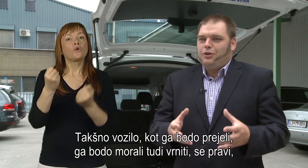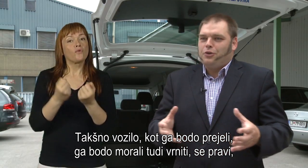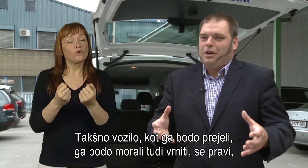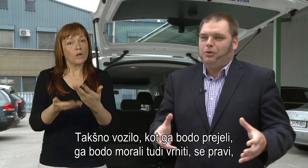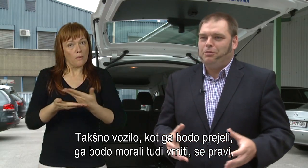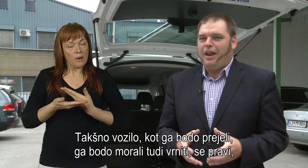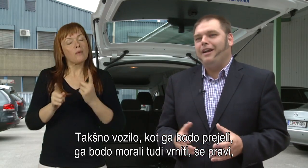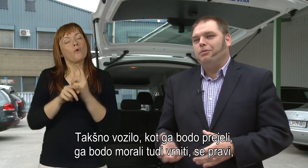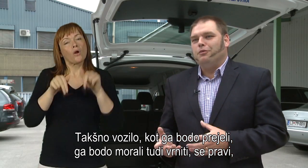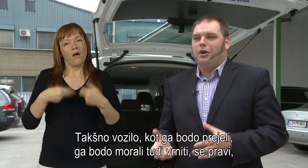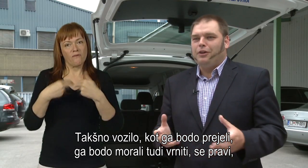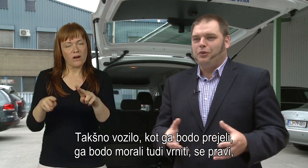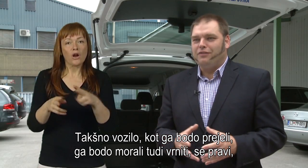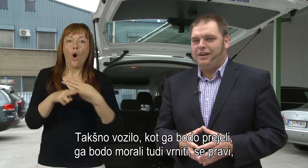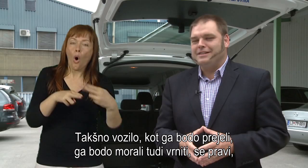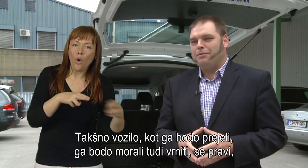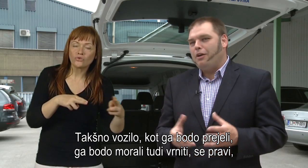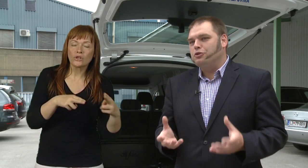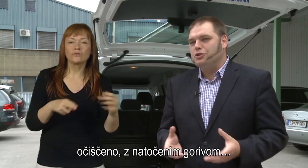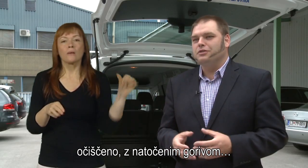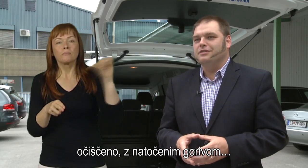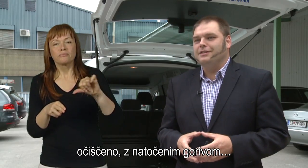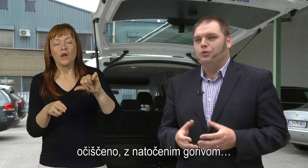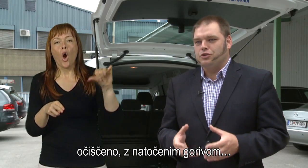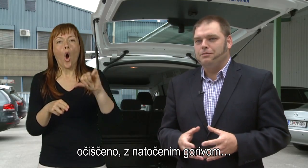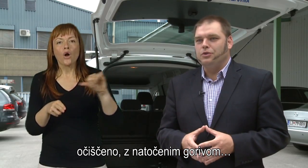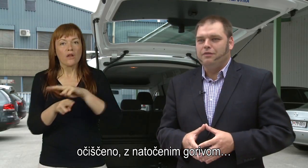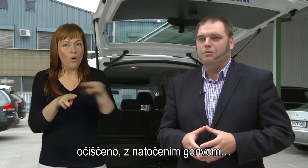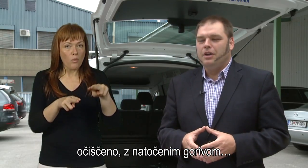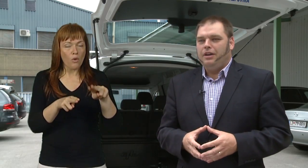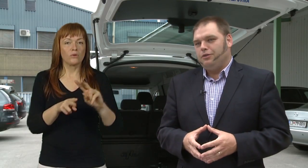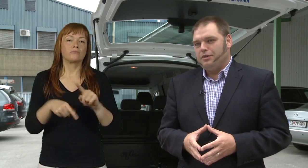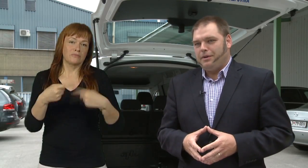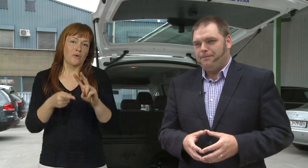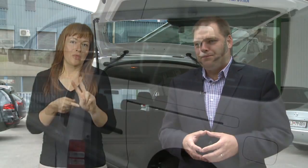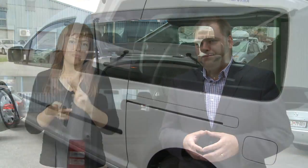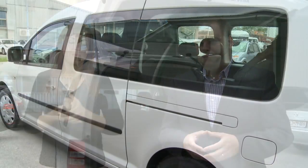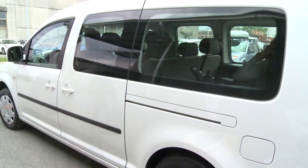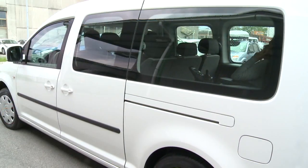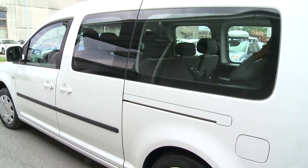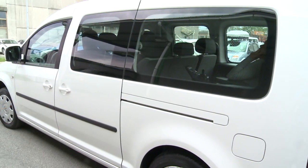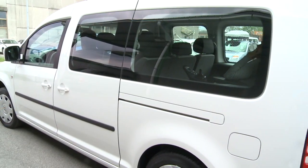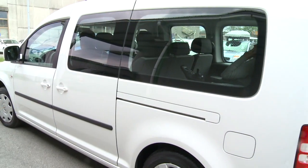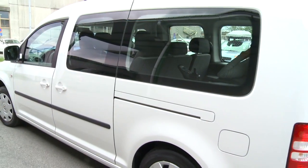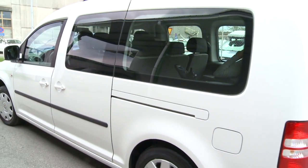takšno vozilo, kot ga bodo prijeli, ga bodo morali tudi vrniti, se pravi očiščeno z natočenim gorivom in tako naprej.